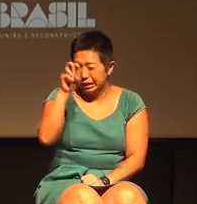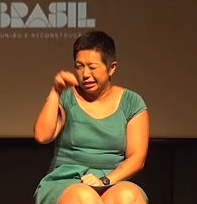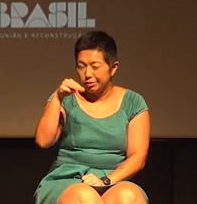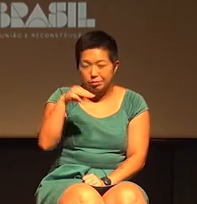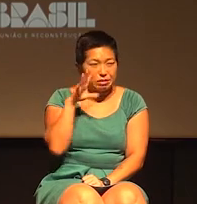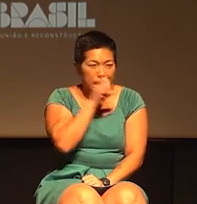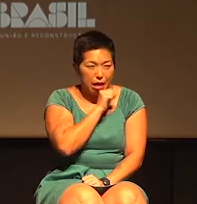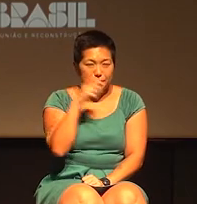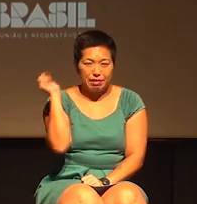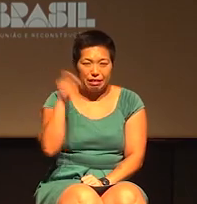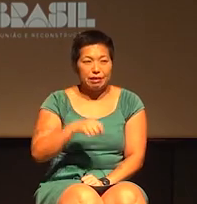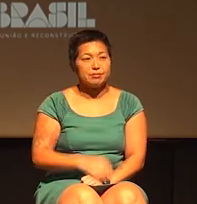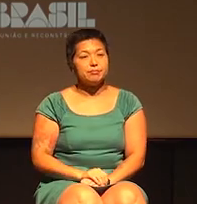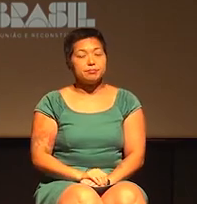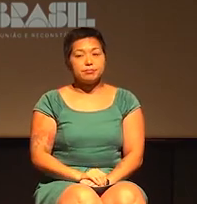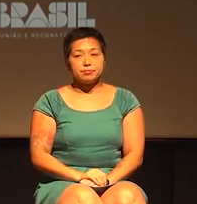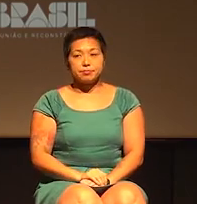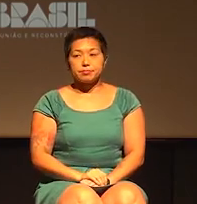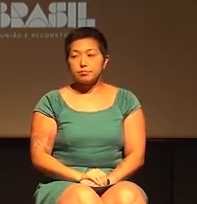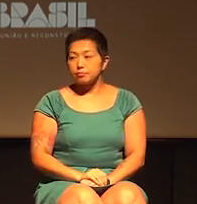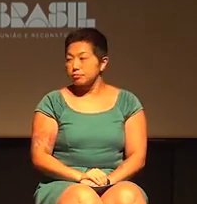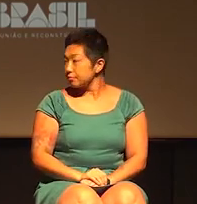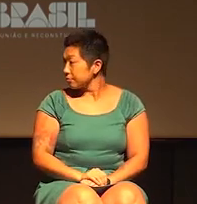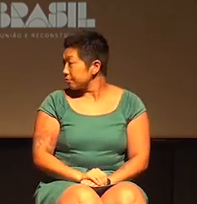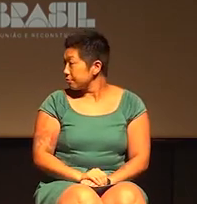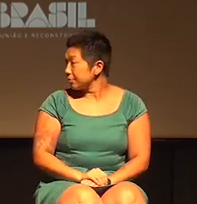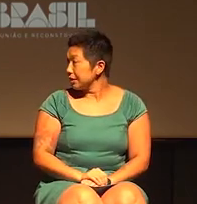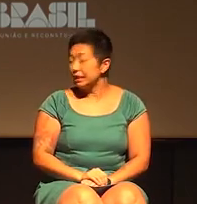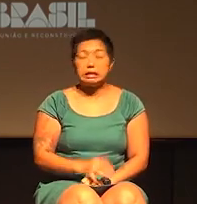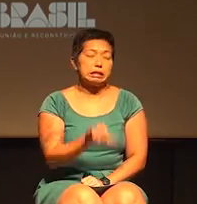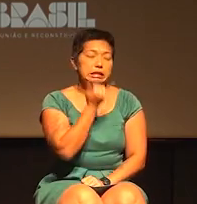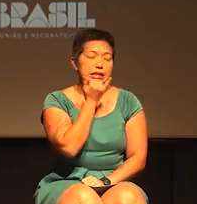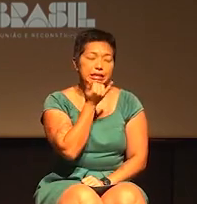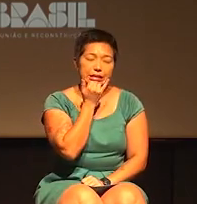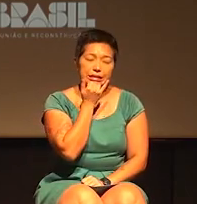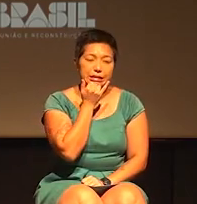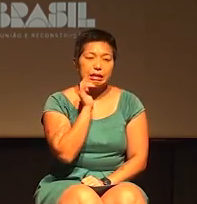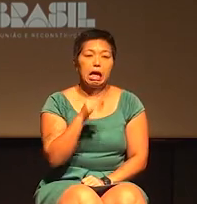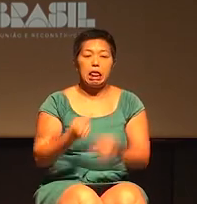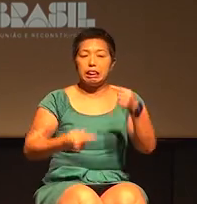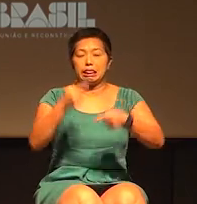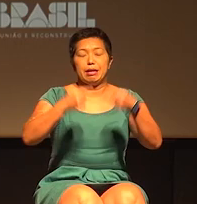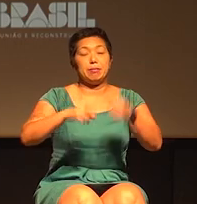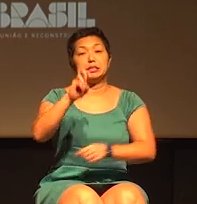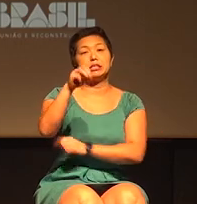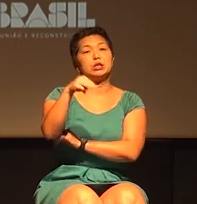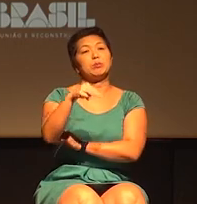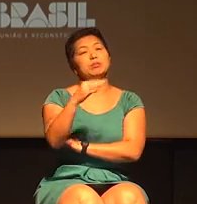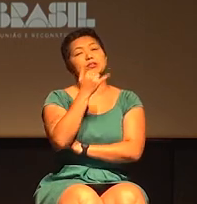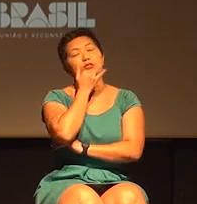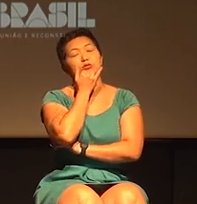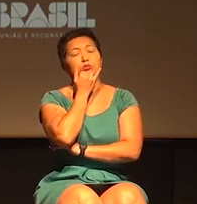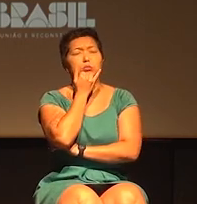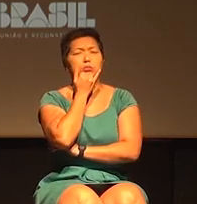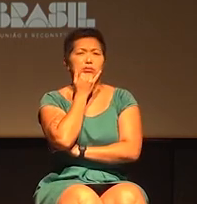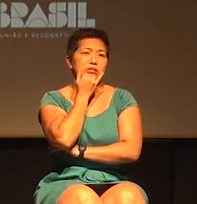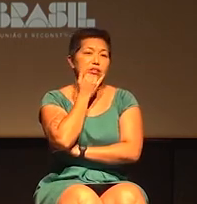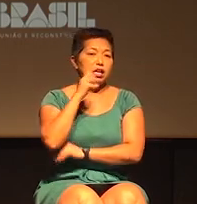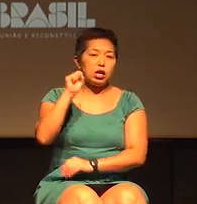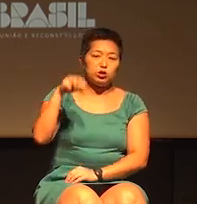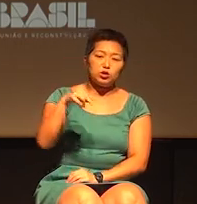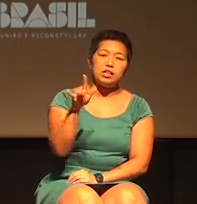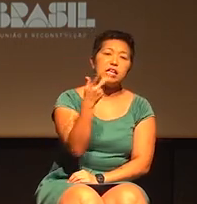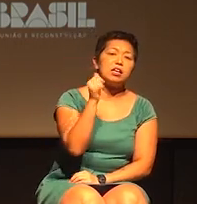minutos é não não não não a gente tem um pouquinho mais a que que isso ainha já tinha